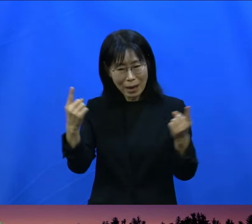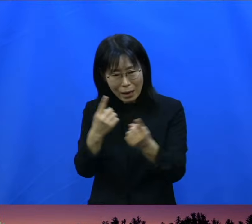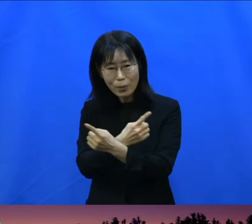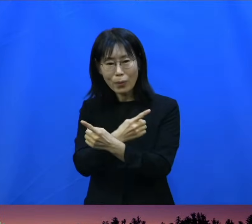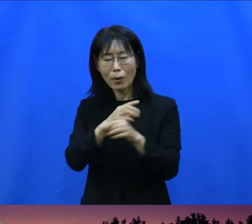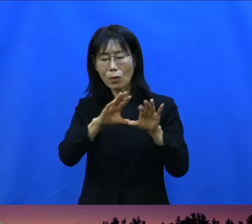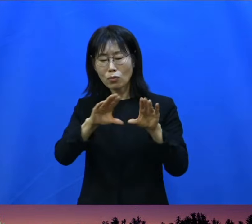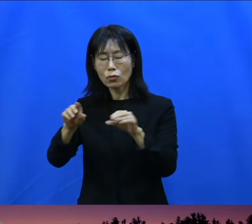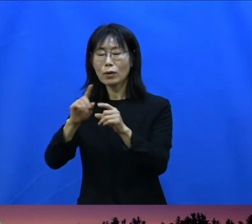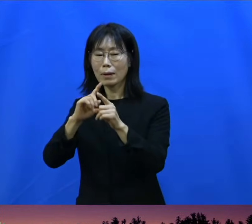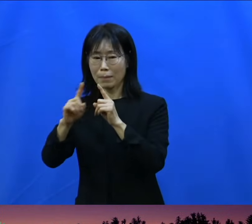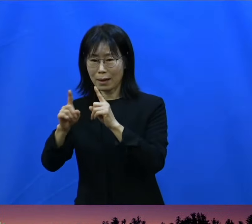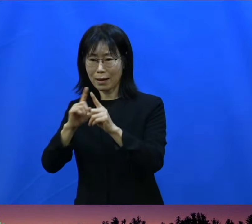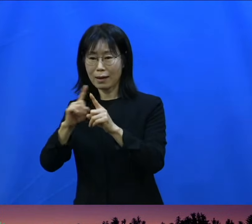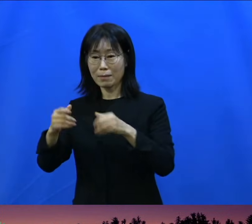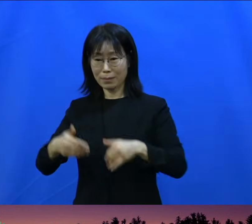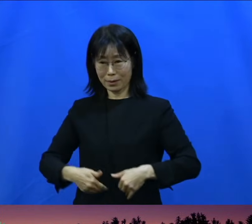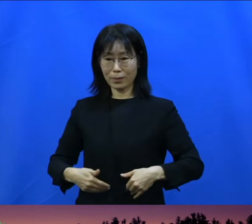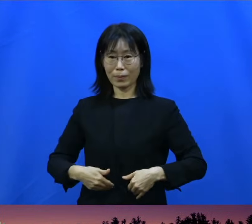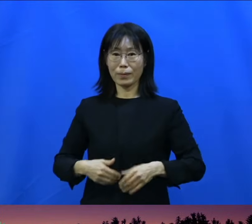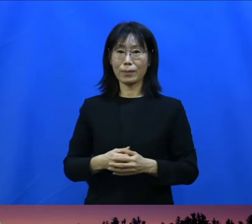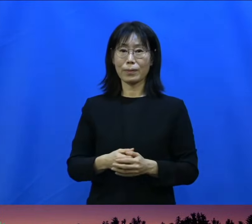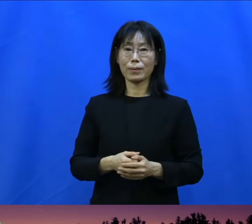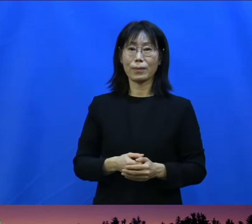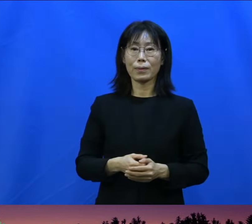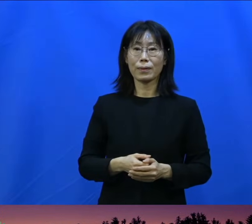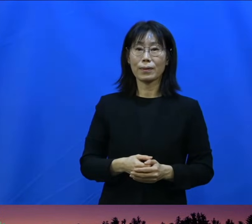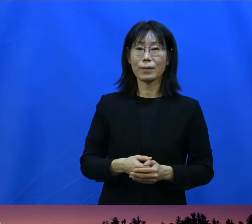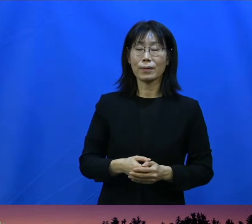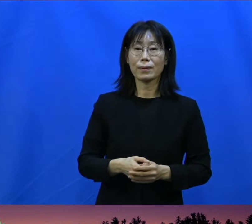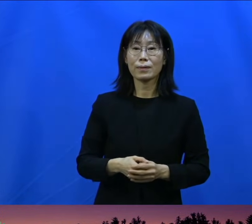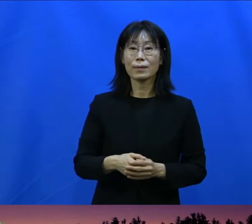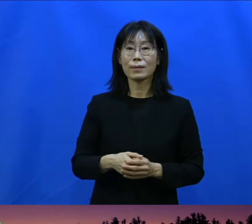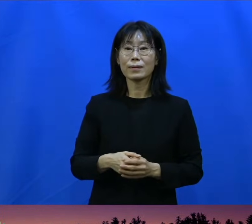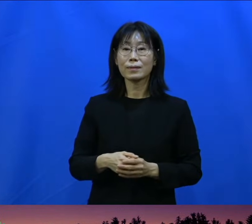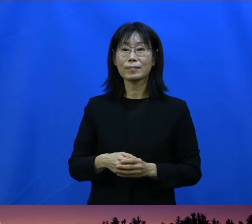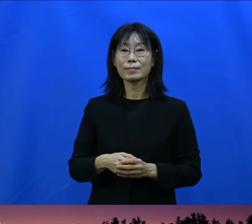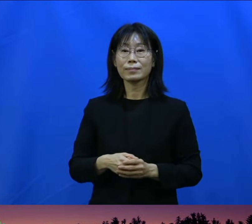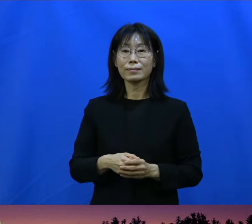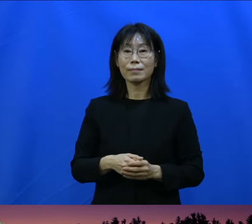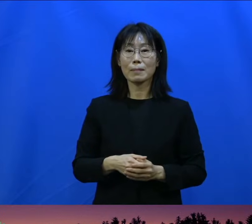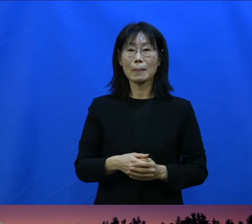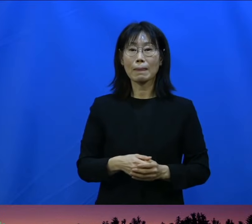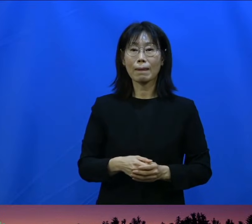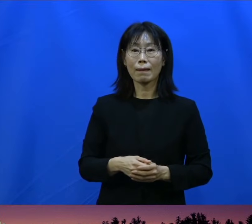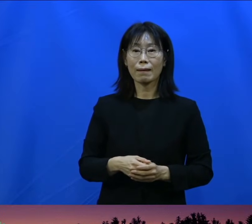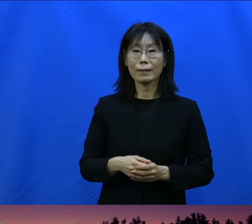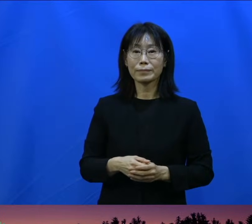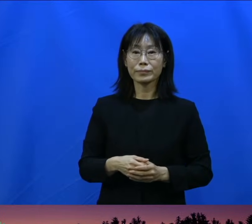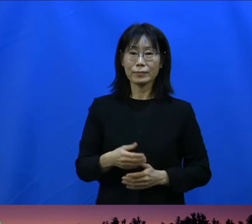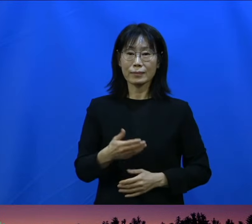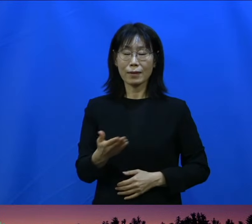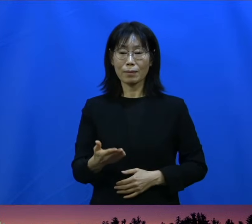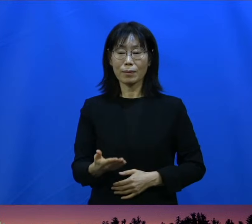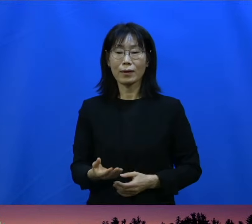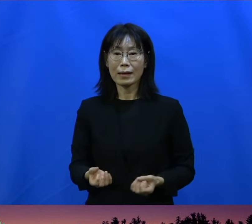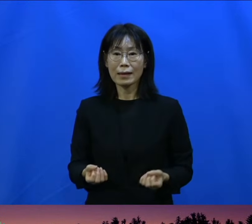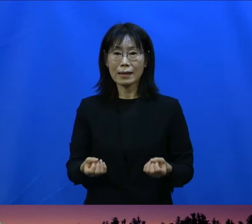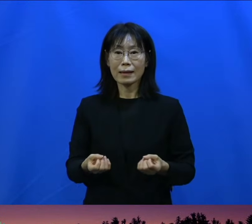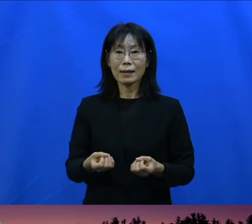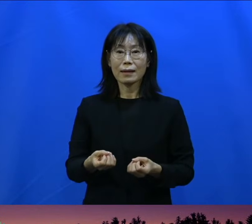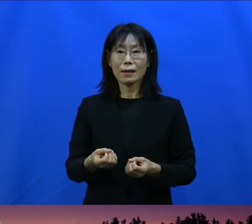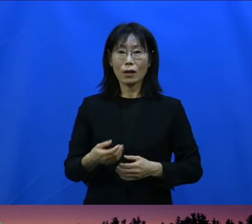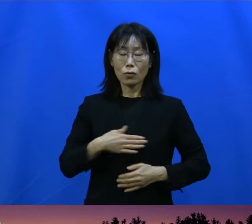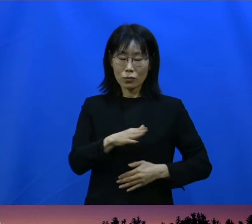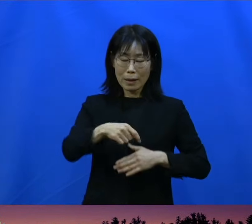그죠? 지지는 거예요. 그것을 오염을 막는, 입술을 정결하게 하고 그